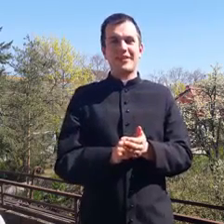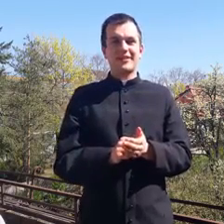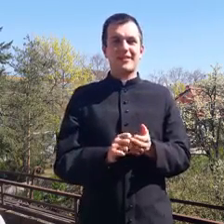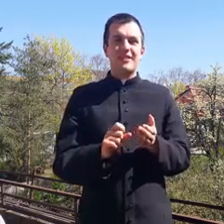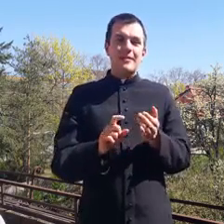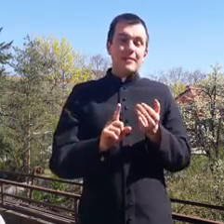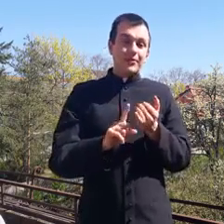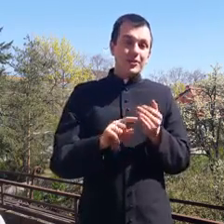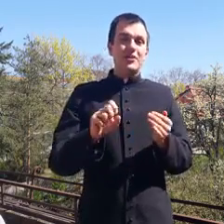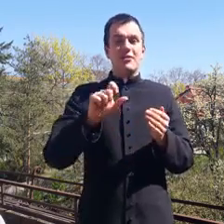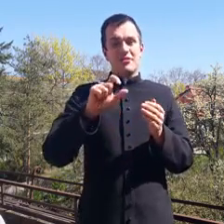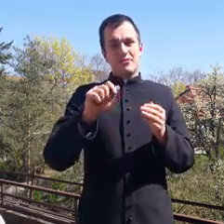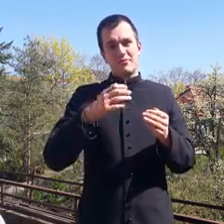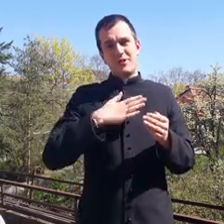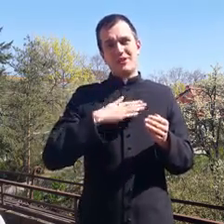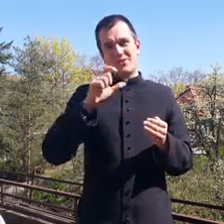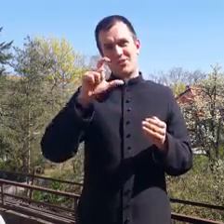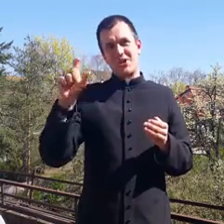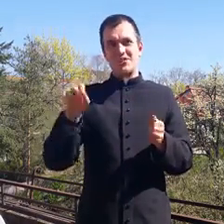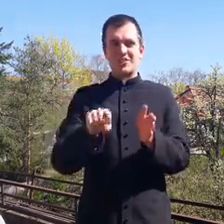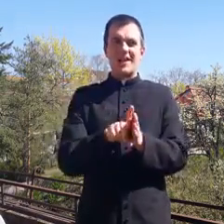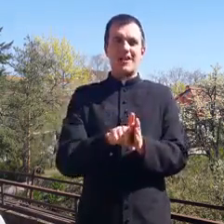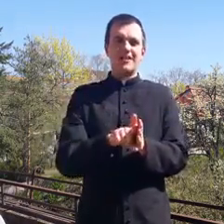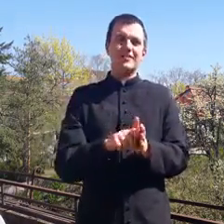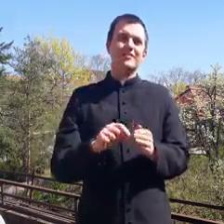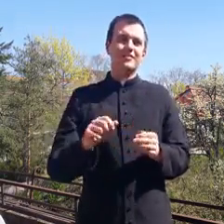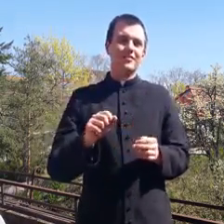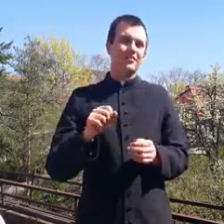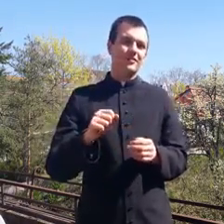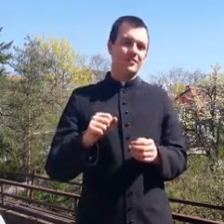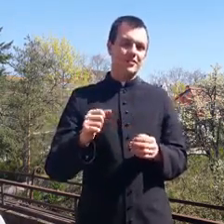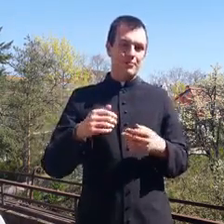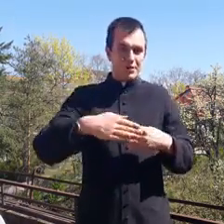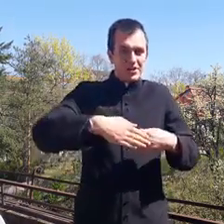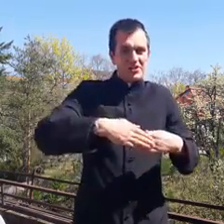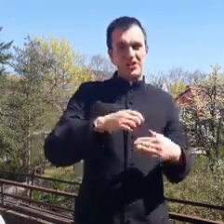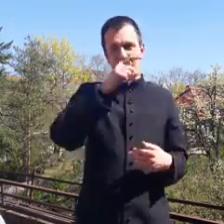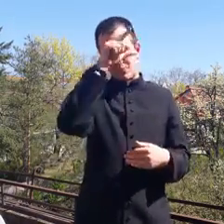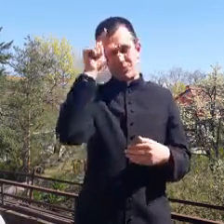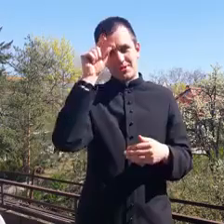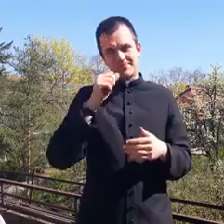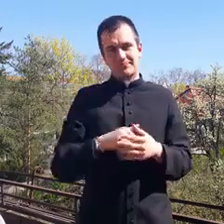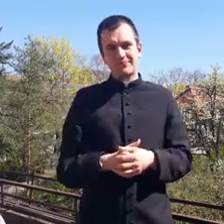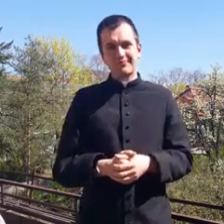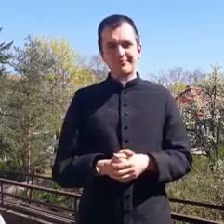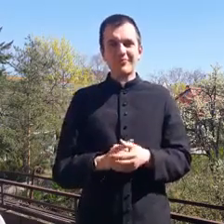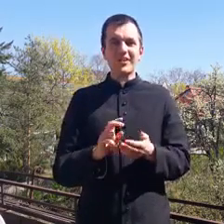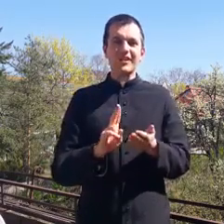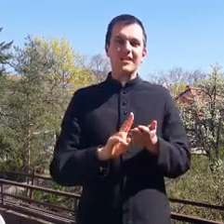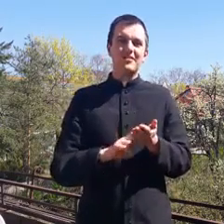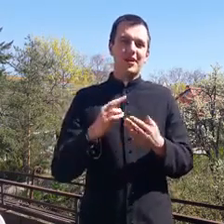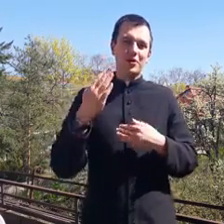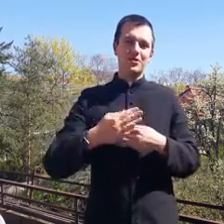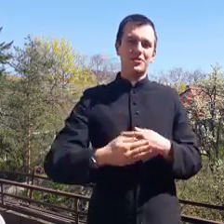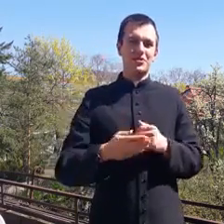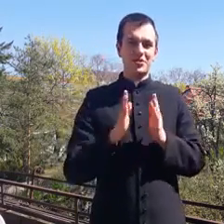i mieć czas na bliskich ludzi na koniec